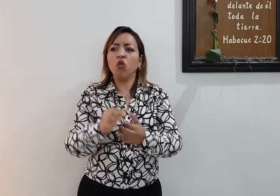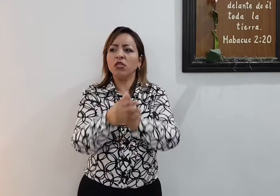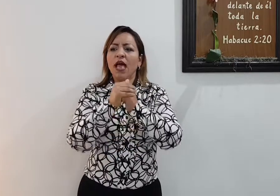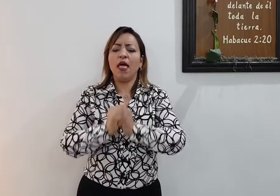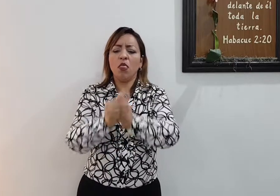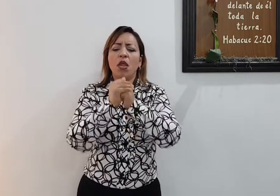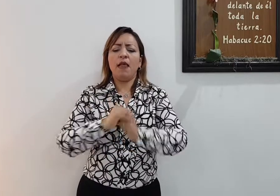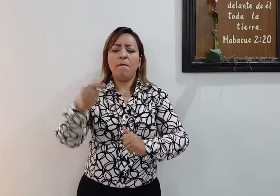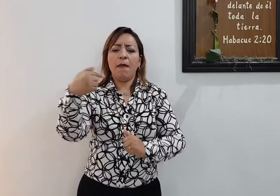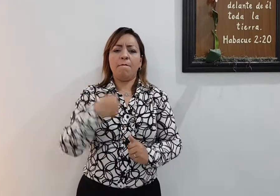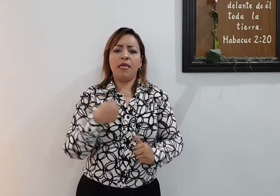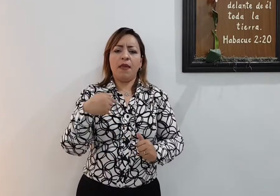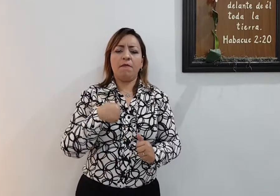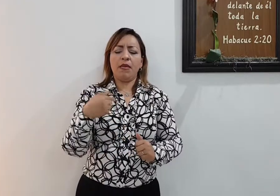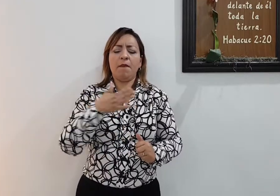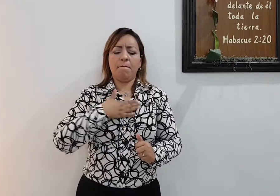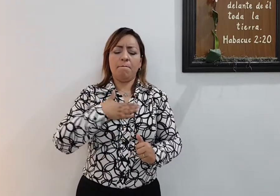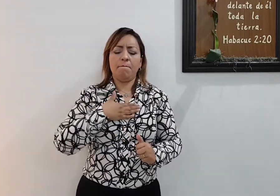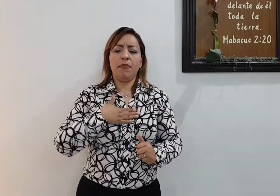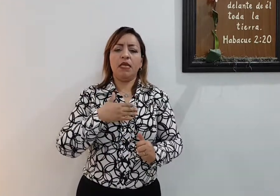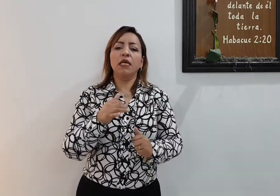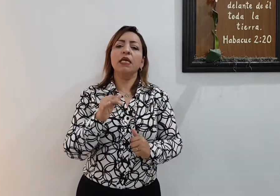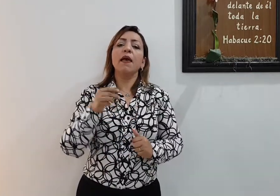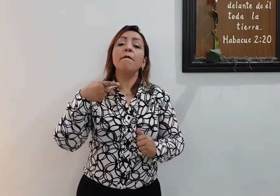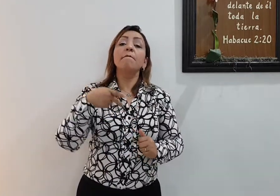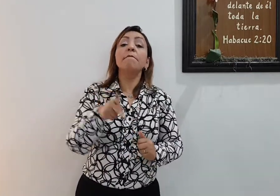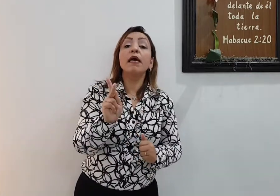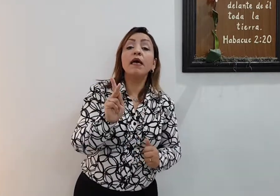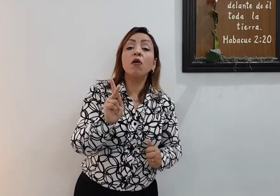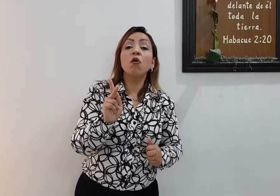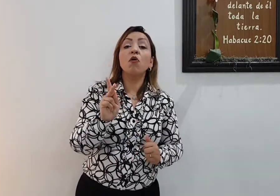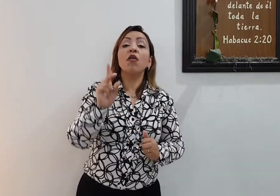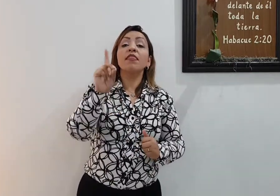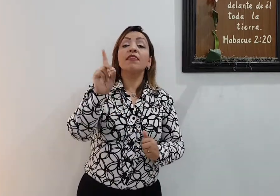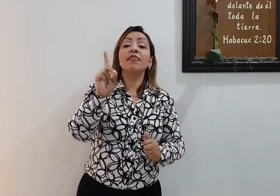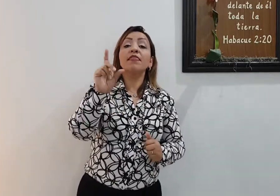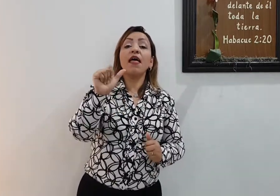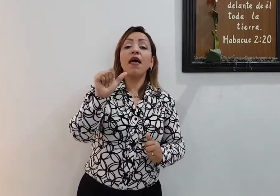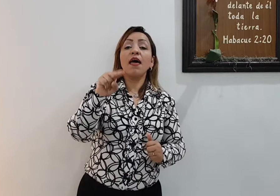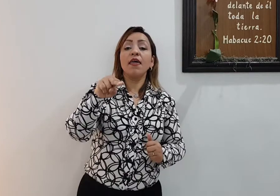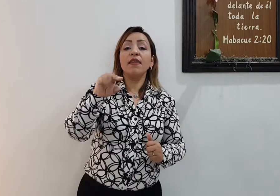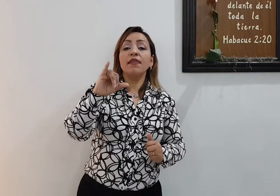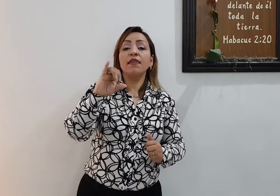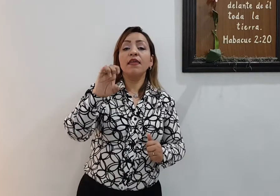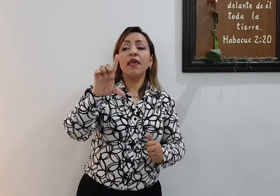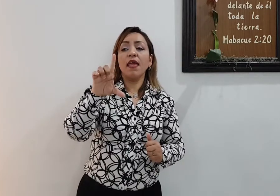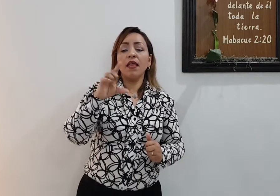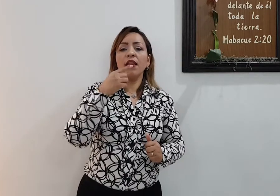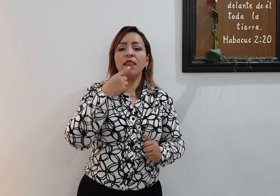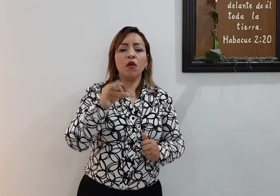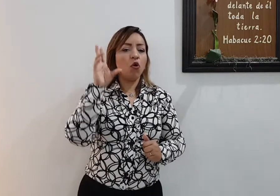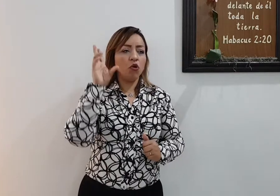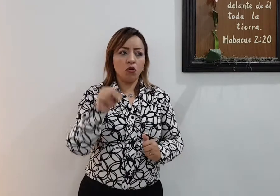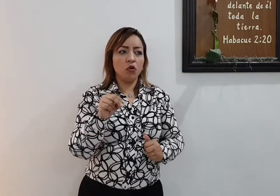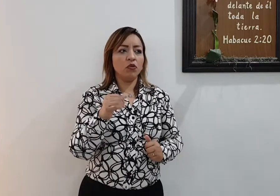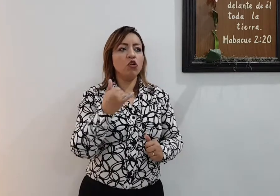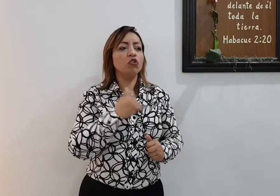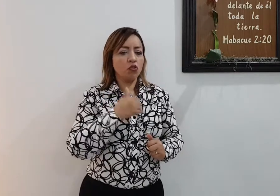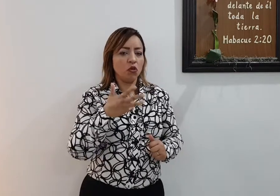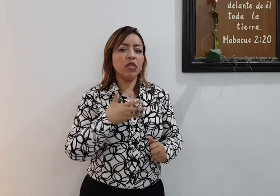yo sí tengo un Dios a quien clamar, y ese Dios es al Dios que siempre me ha atendido. Dice: cuando Daniel supo que el edicto